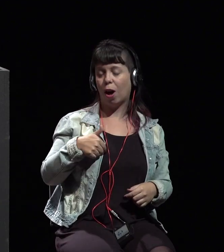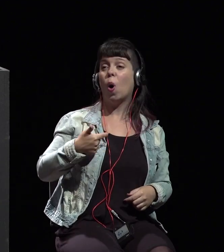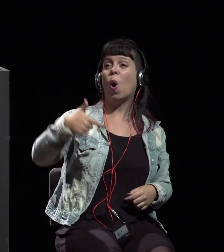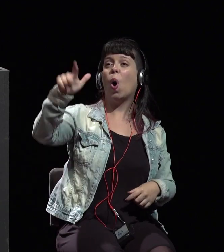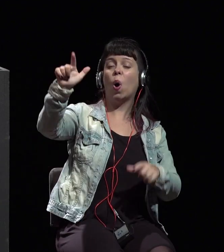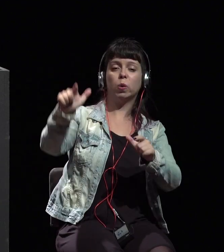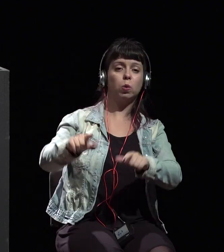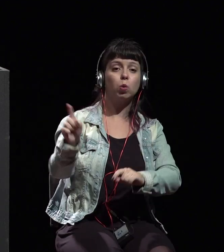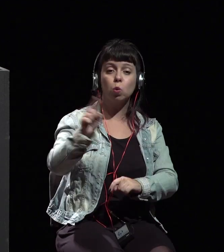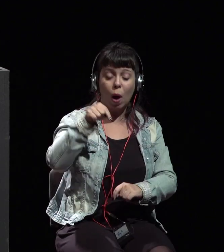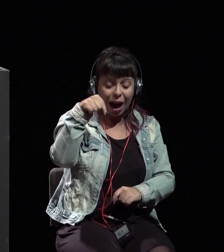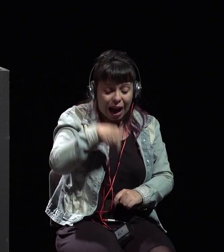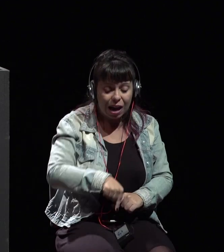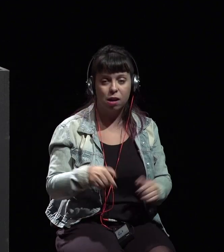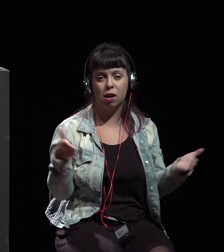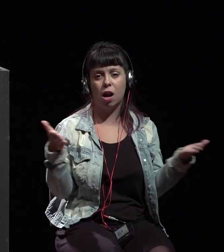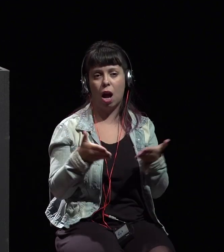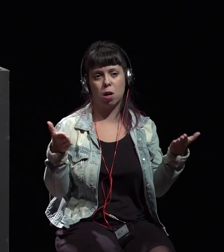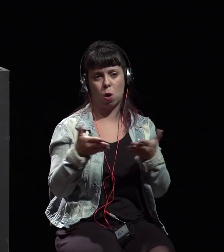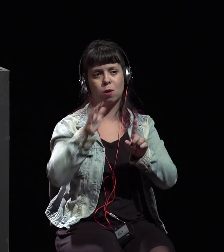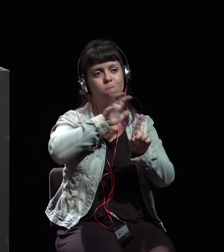effects. Thank you.